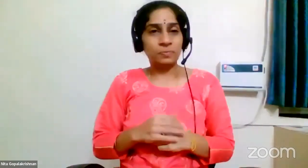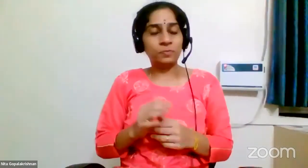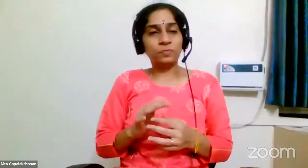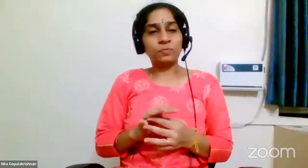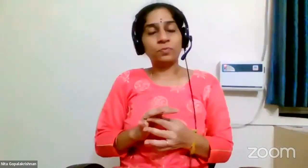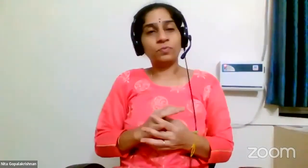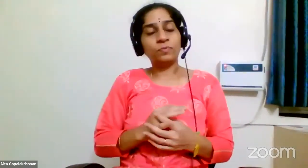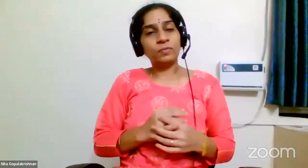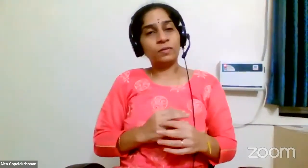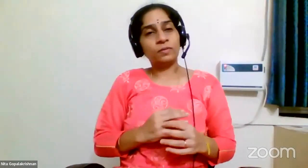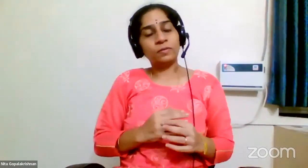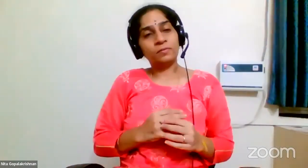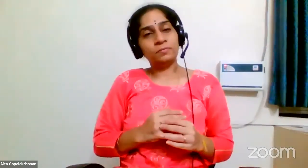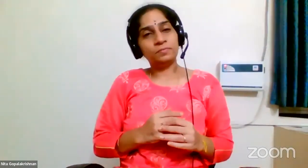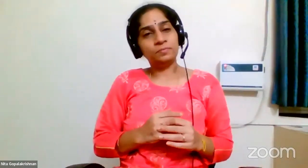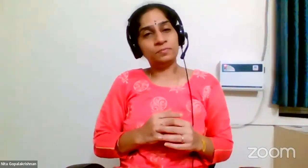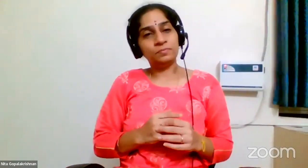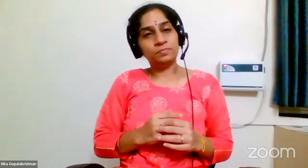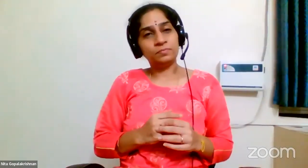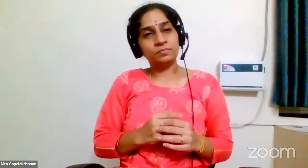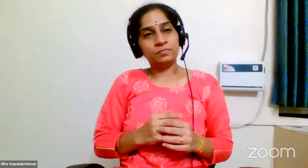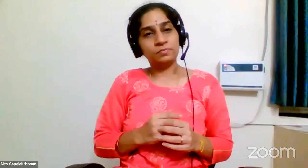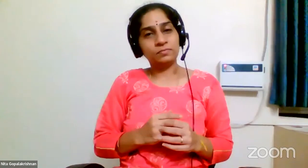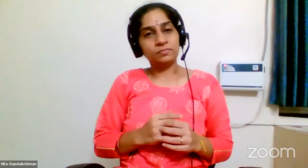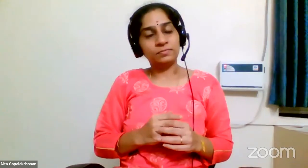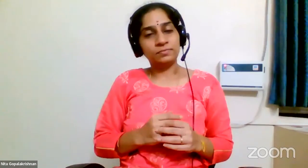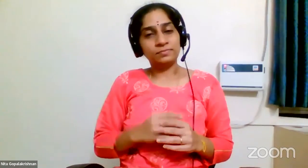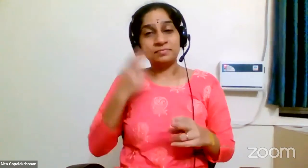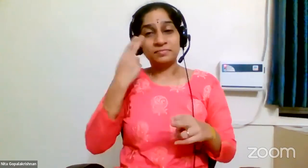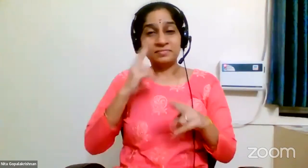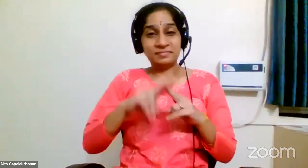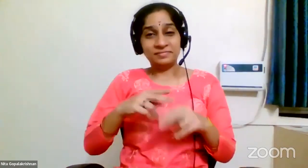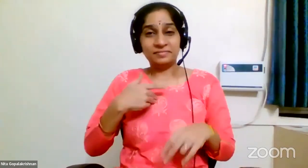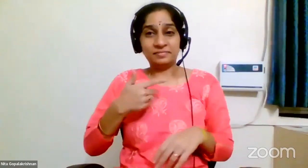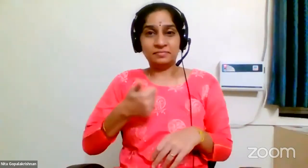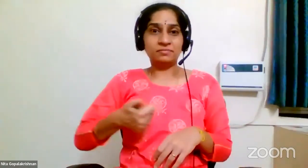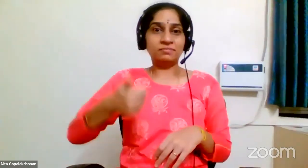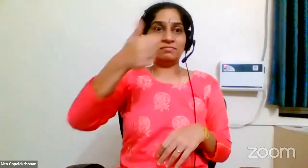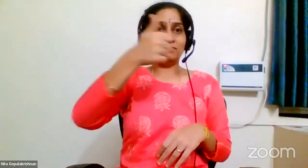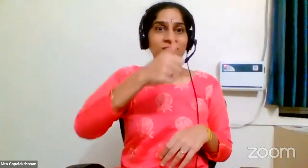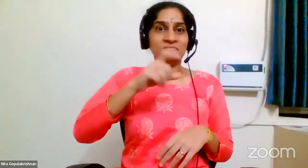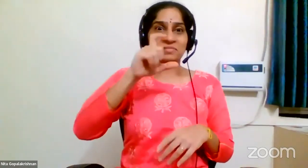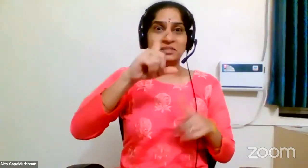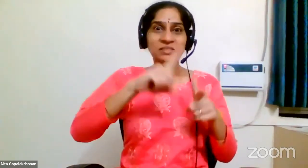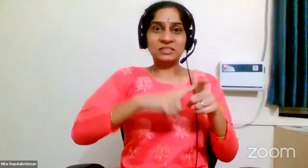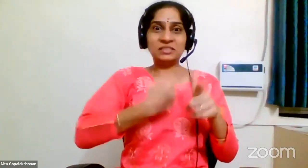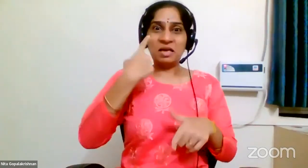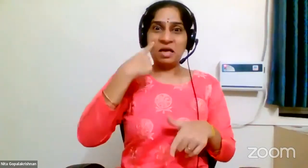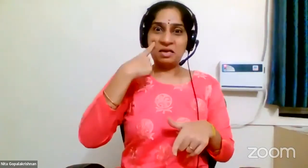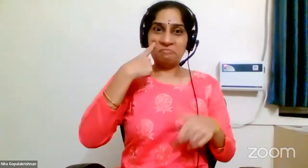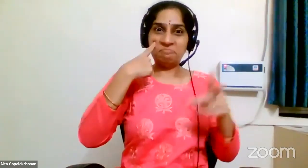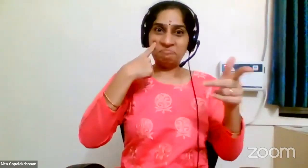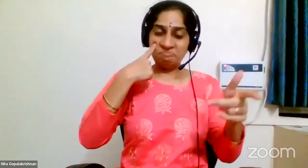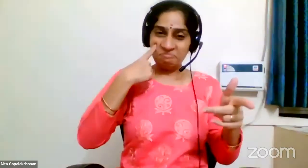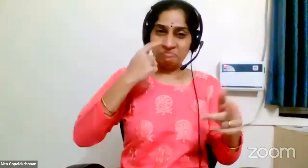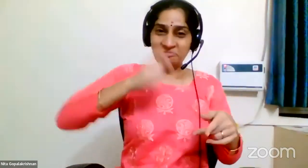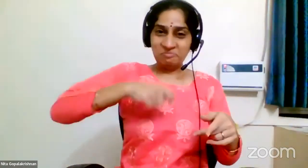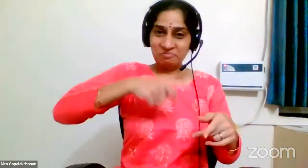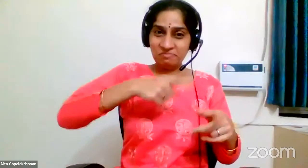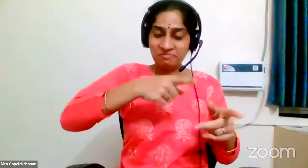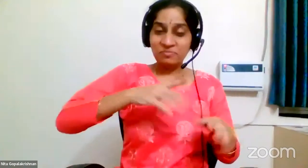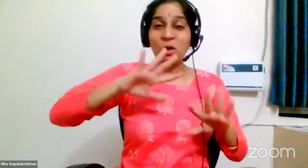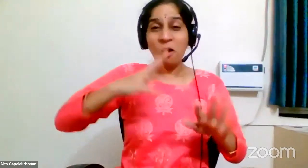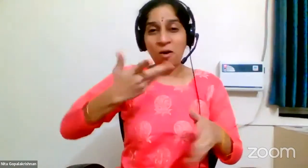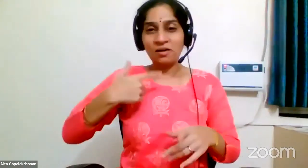तो अगर अगर कोई व्यक्ति एक बार चीफ जस्टिस बन जाए, प्रेसिडेंट बन जाए, प्रधानमंत्री बन जाए और उसके बाद